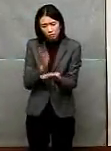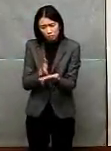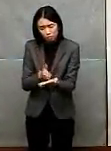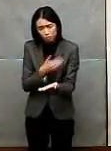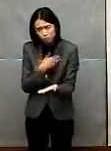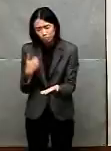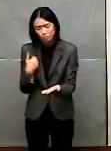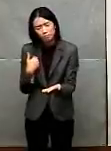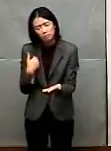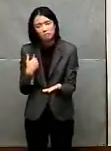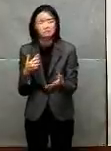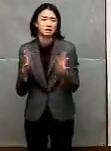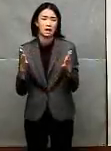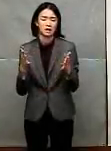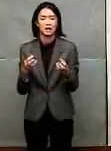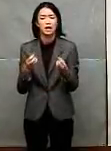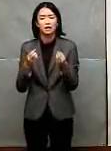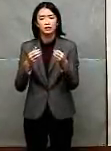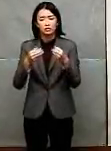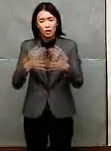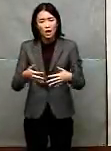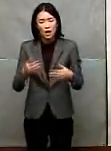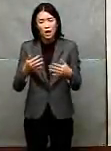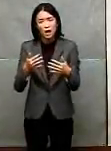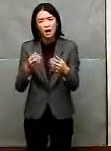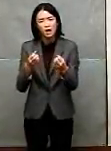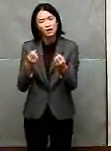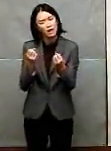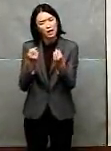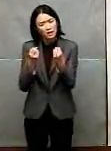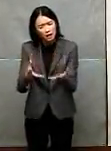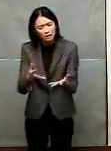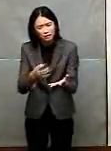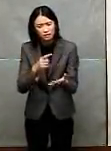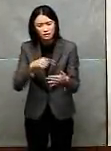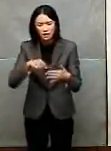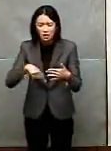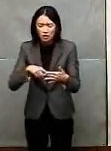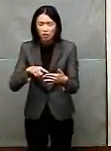。新たなと言われましても特に、はい、ございません。